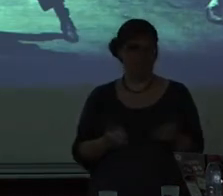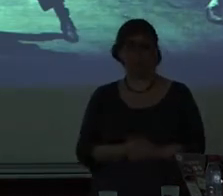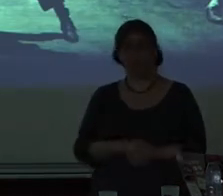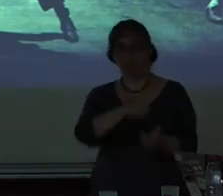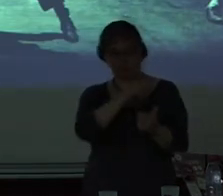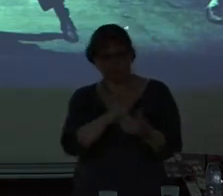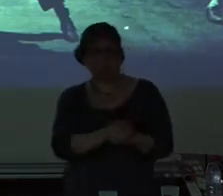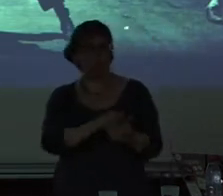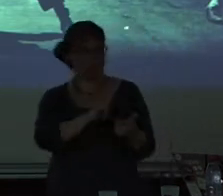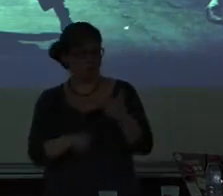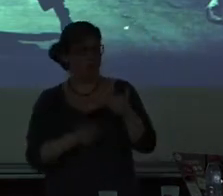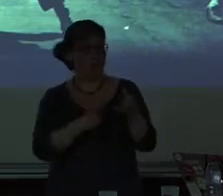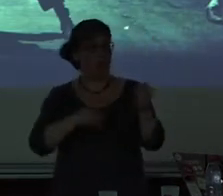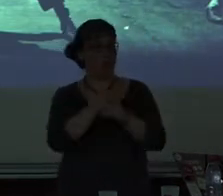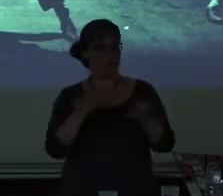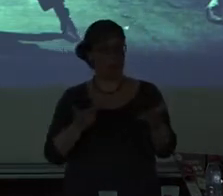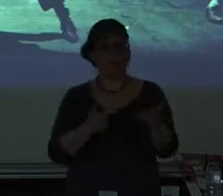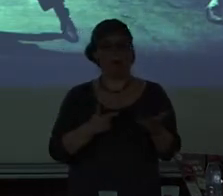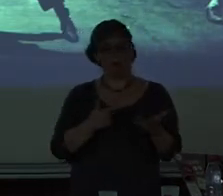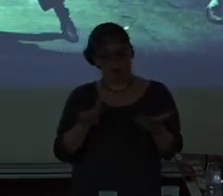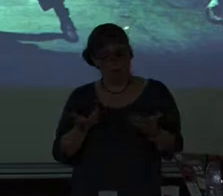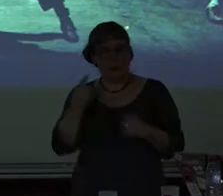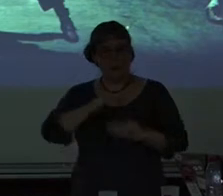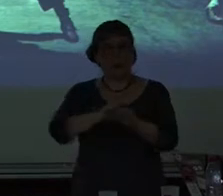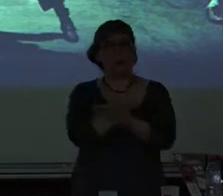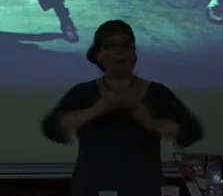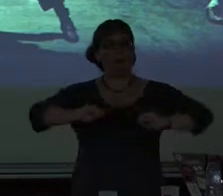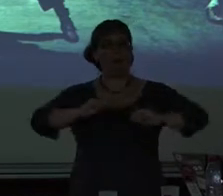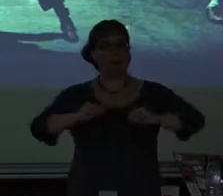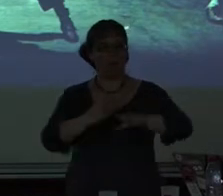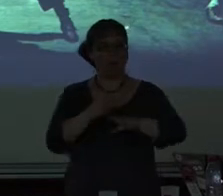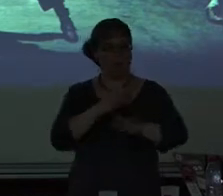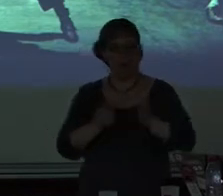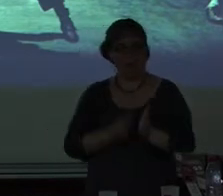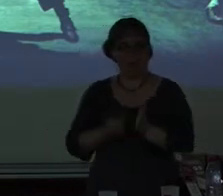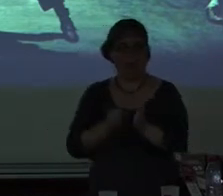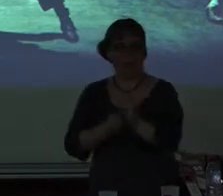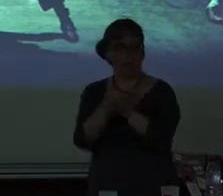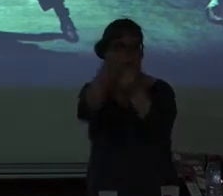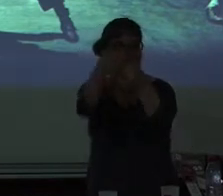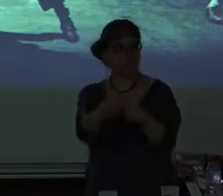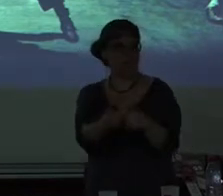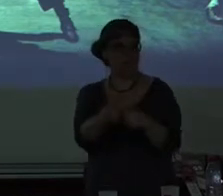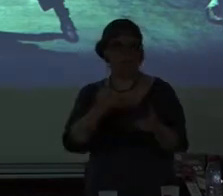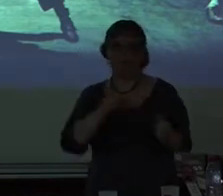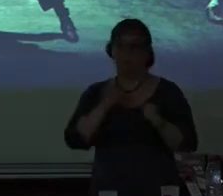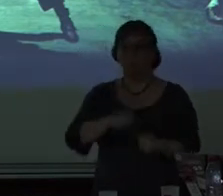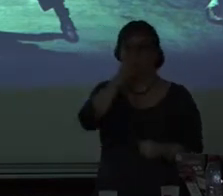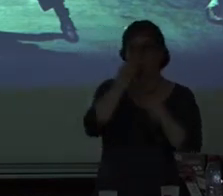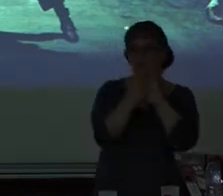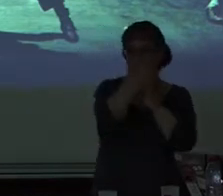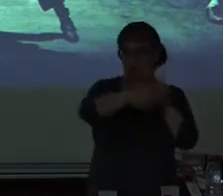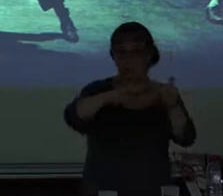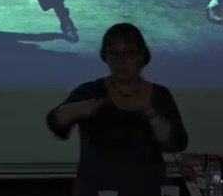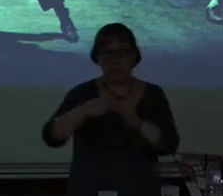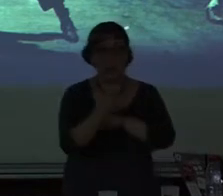L'autre raison, c'est que vous répétez. Quand vous préparez un cours, que ce soit en présentiel, c'est-à-dire face à des personnes, ou que